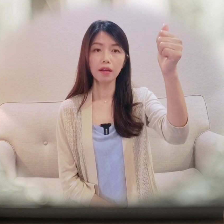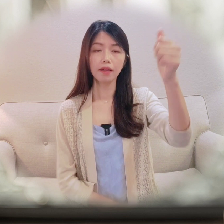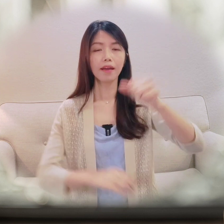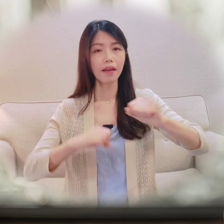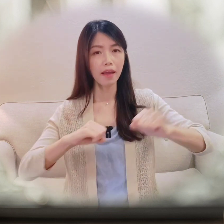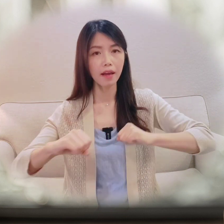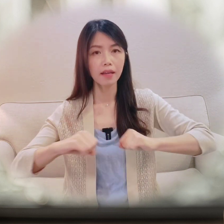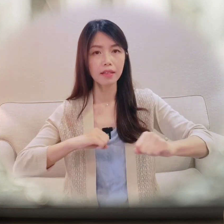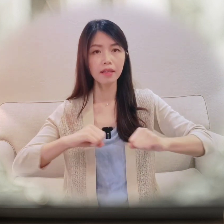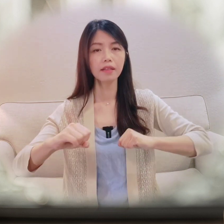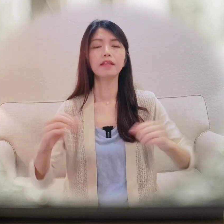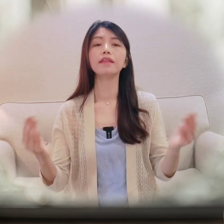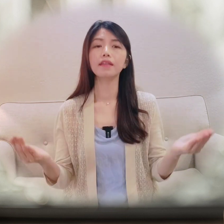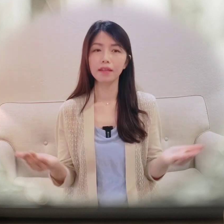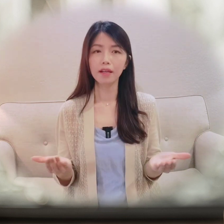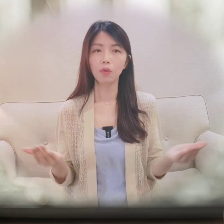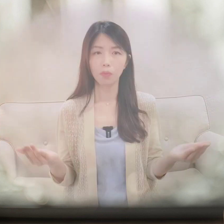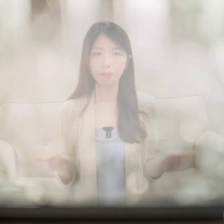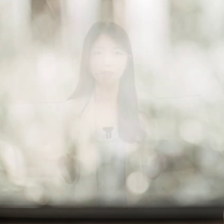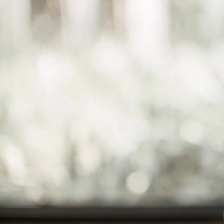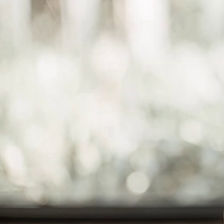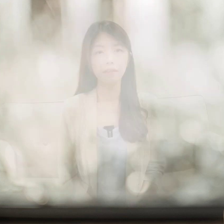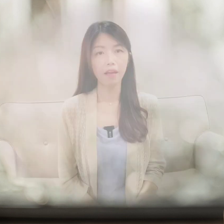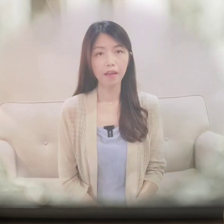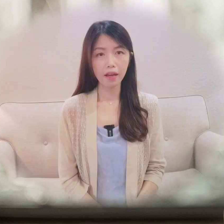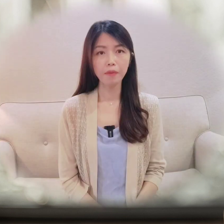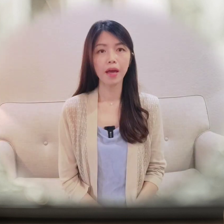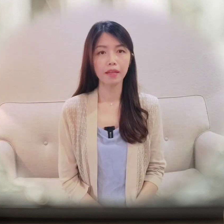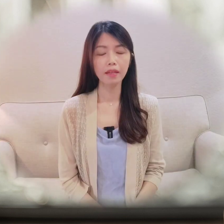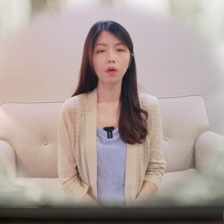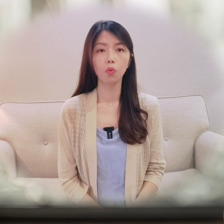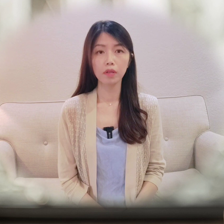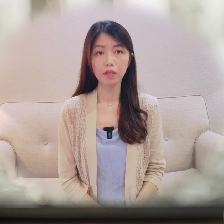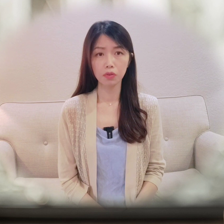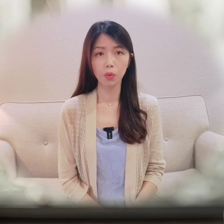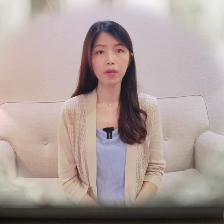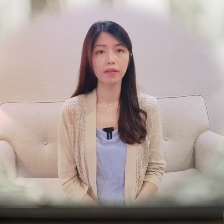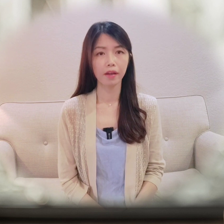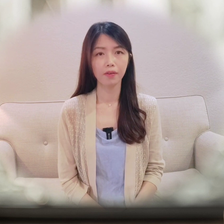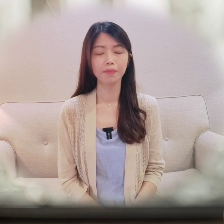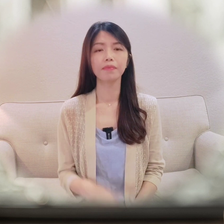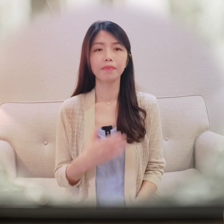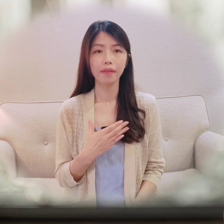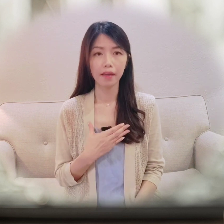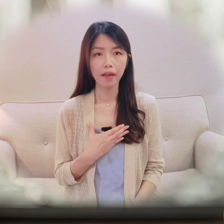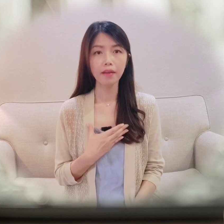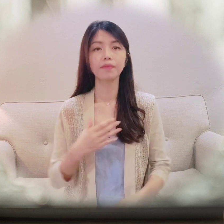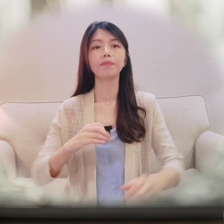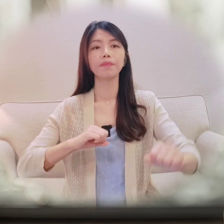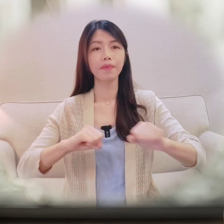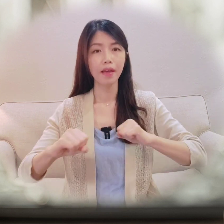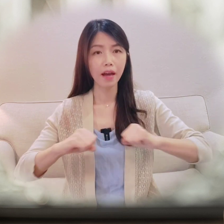주가 행하신 일로. 나의 행함이 아닌 오직 주로 인하여.